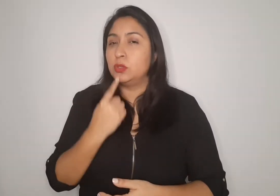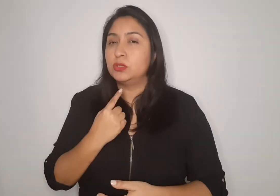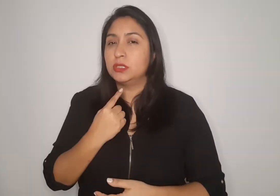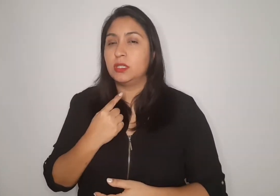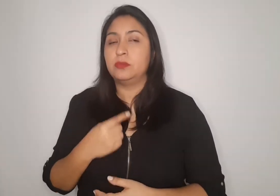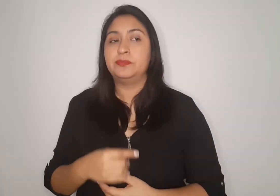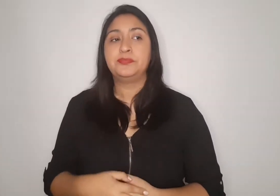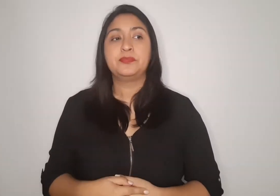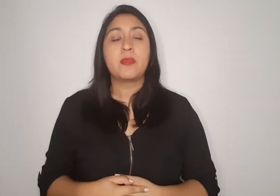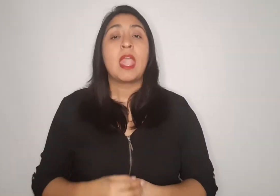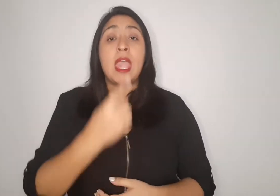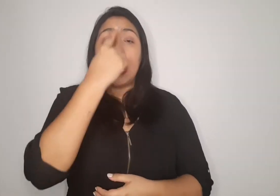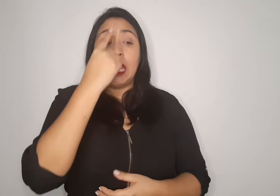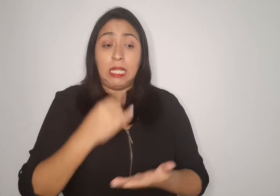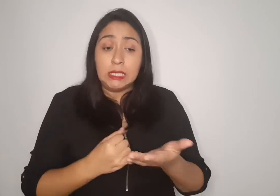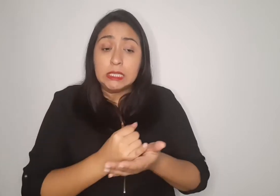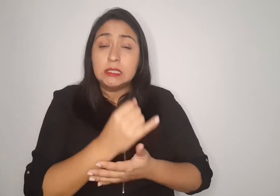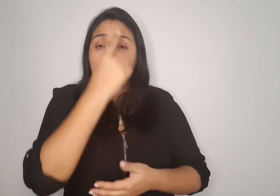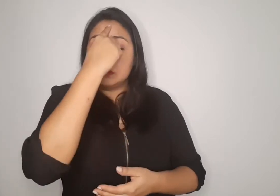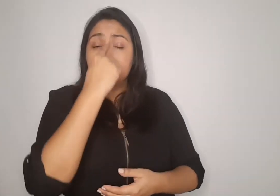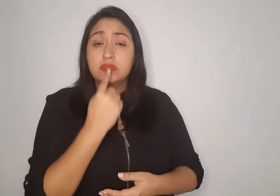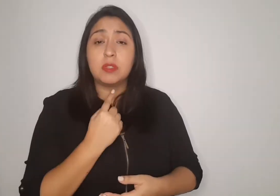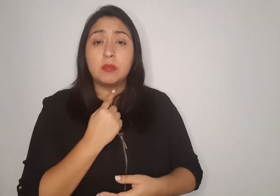este inicio del museo tuvo una exposición que